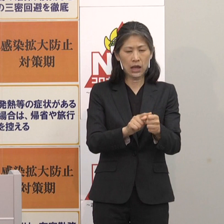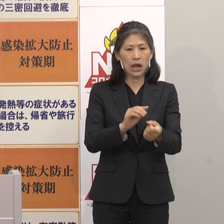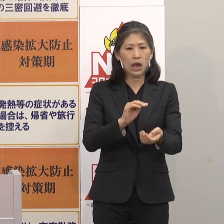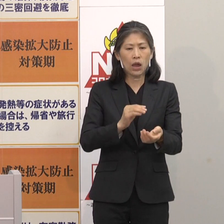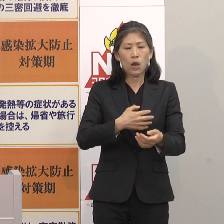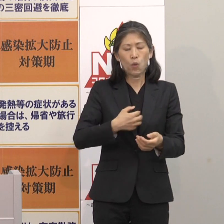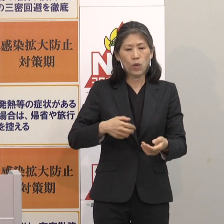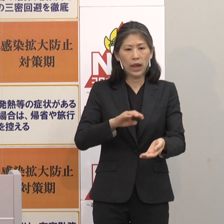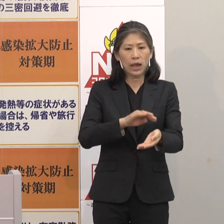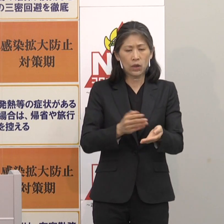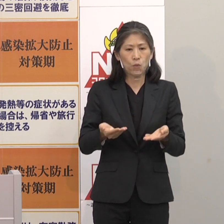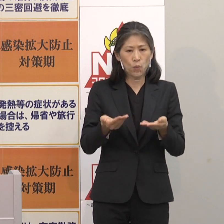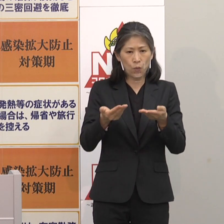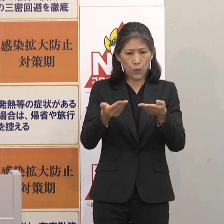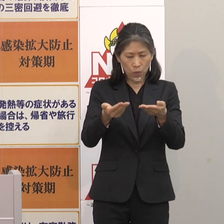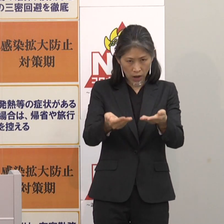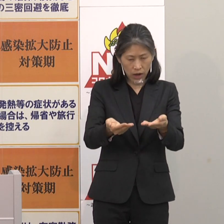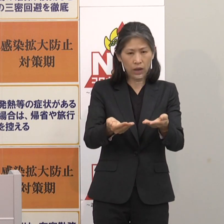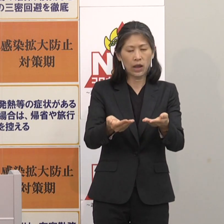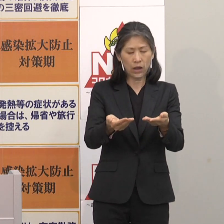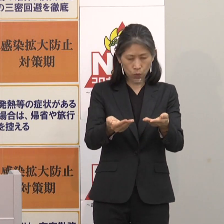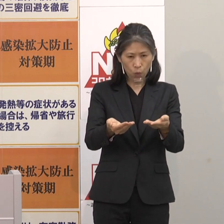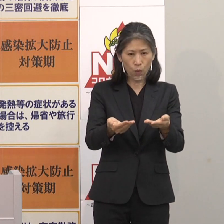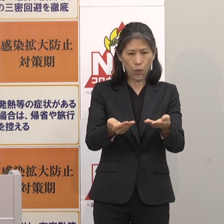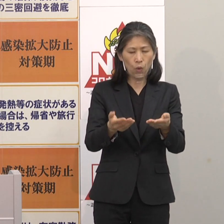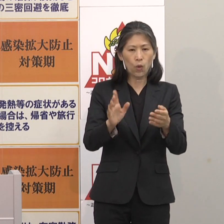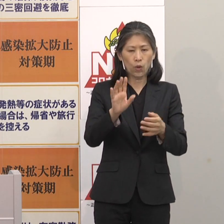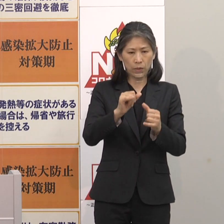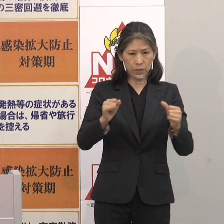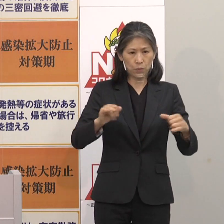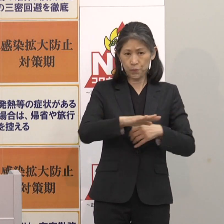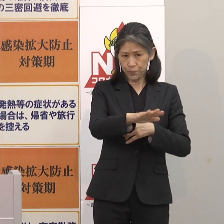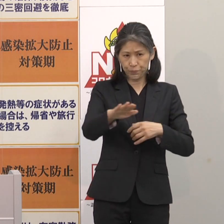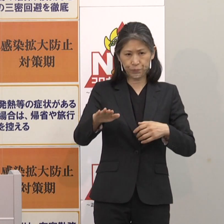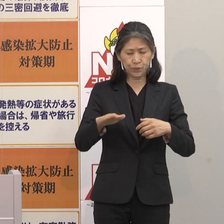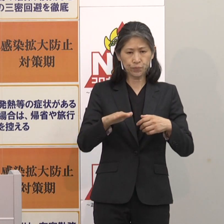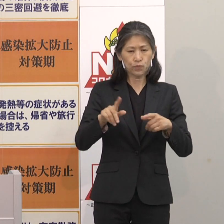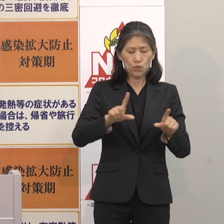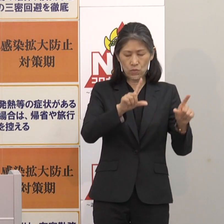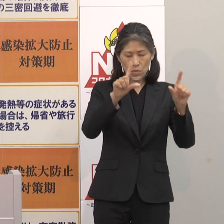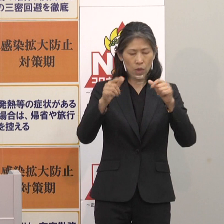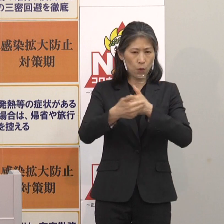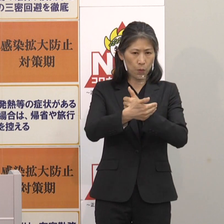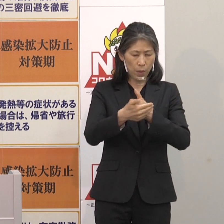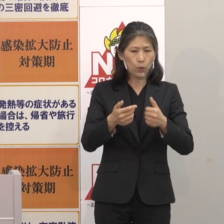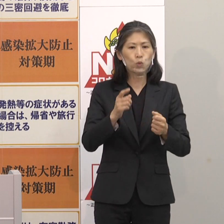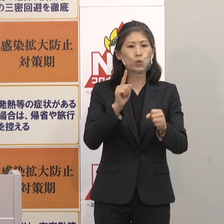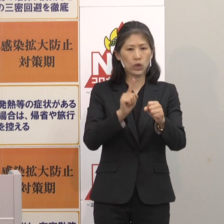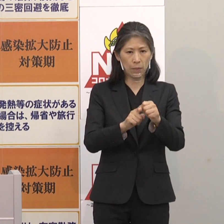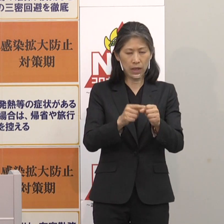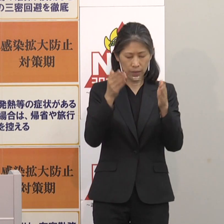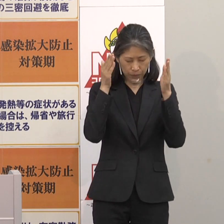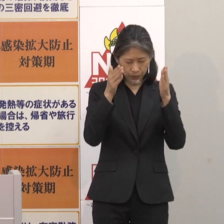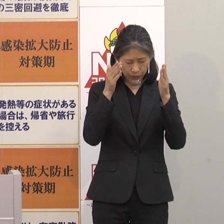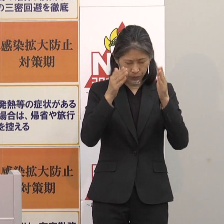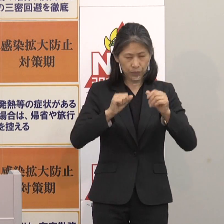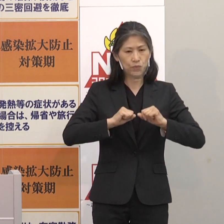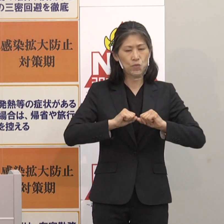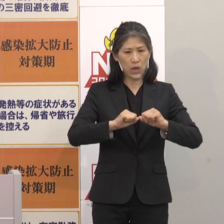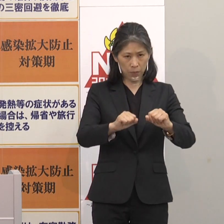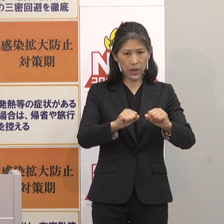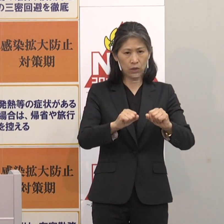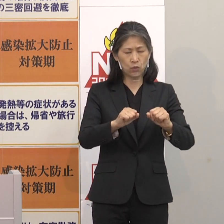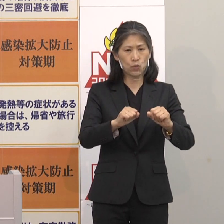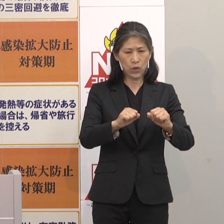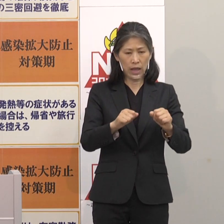の確保を通じて県民の皆さんの健康暮らしを守れるよう全力で取り組んでまいりますので引き